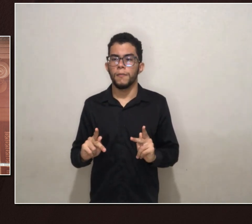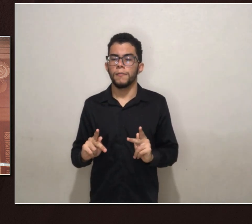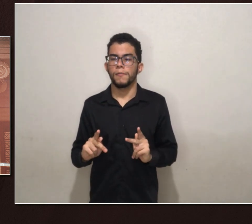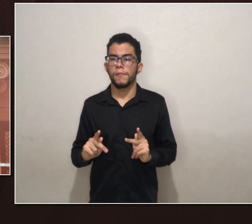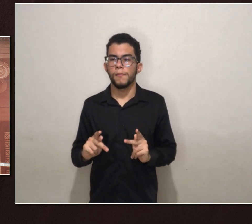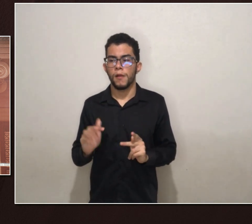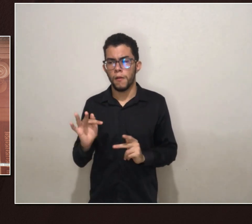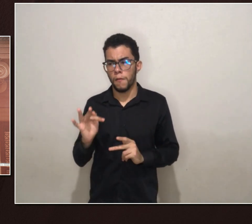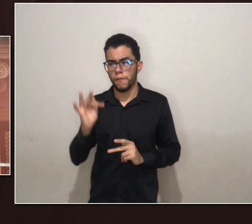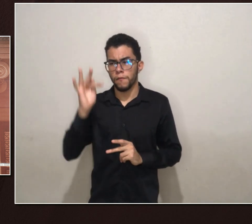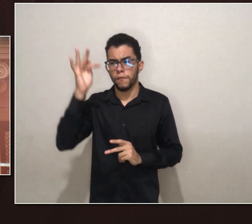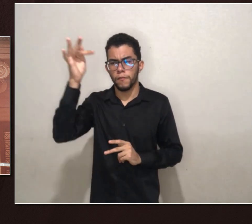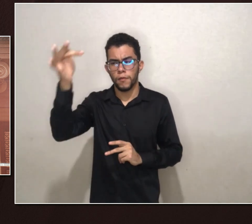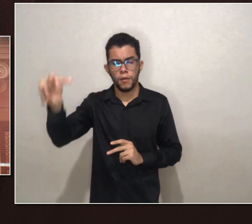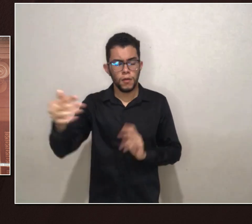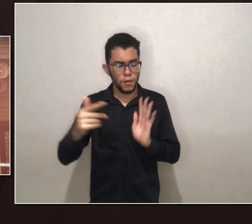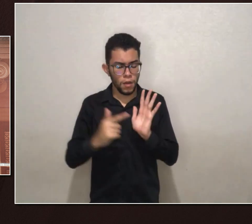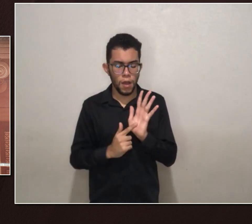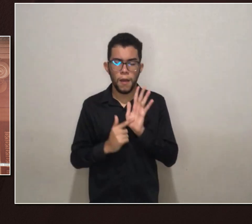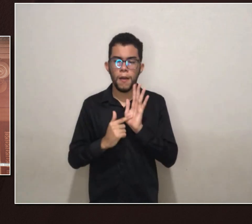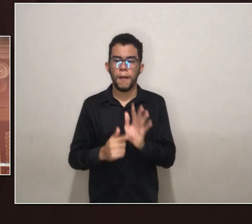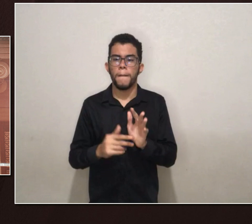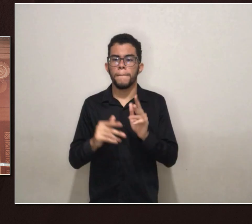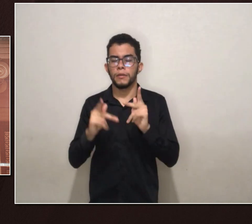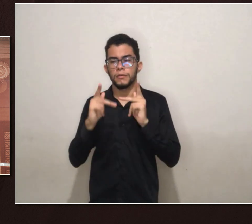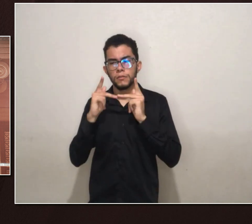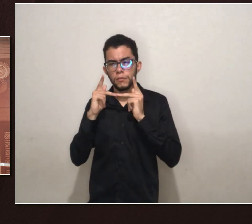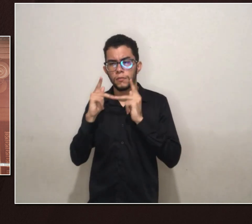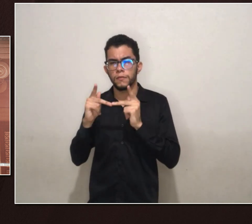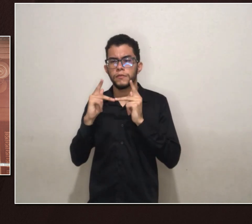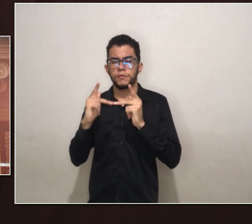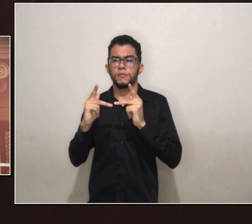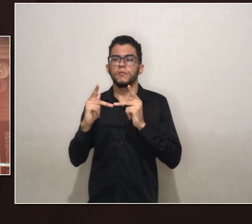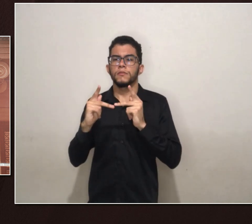natureza profética, então